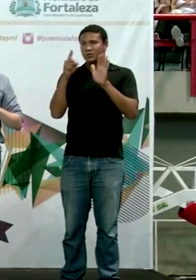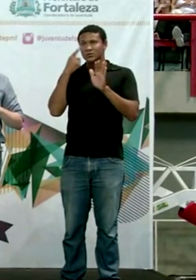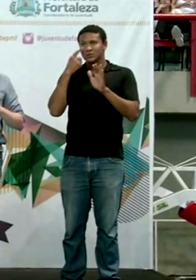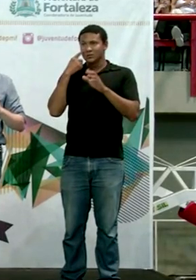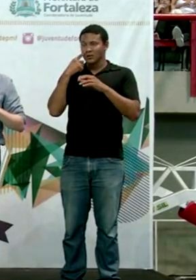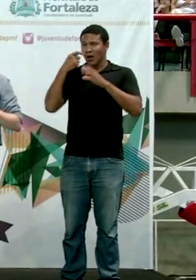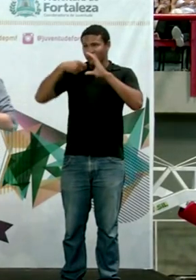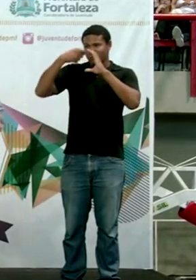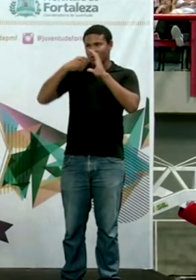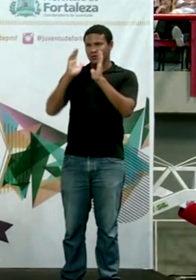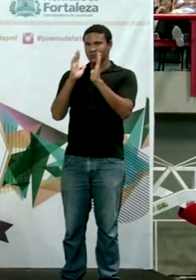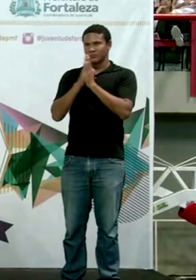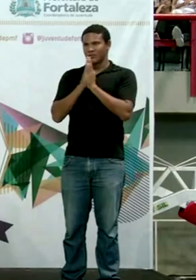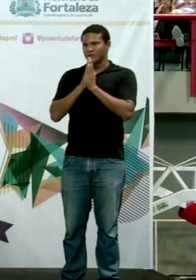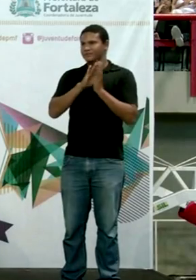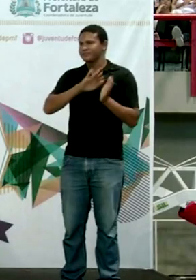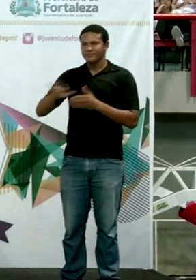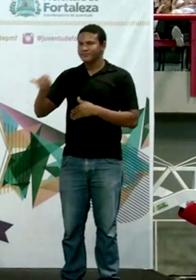da cerveja.